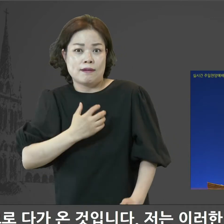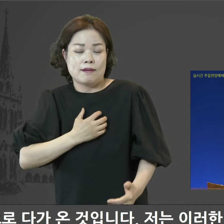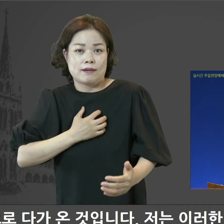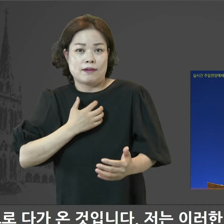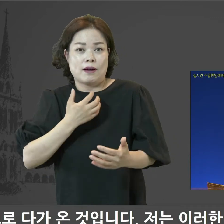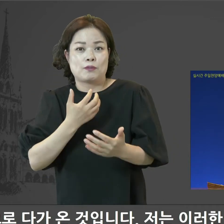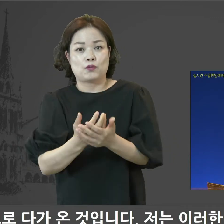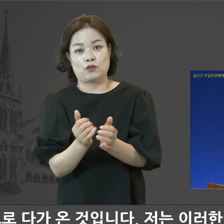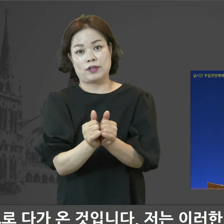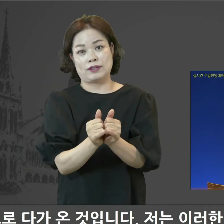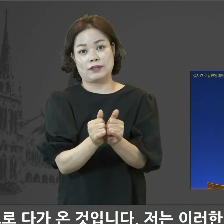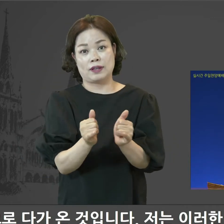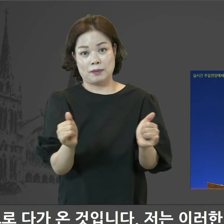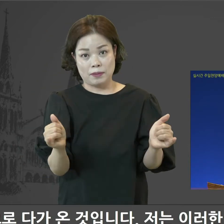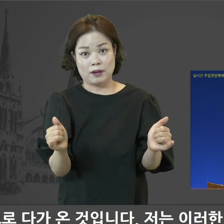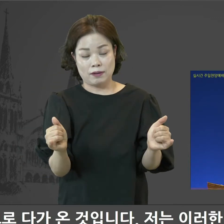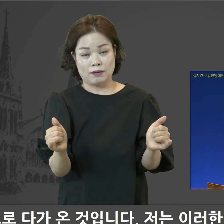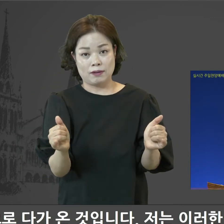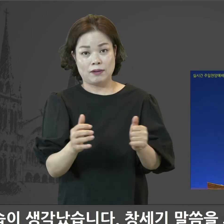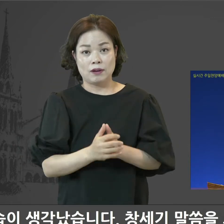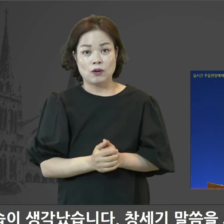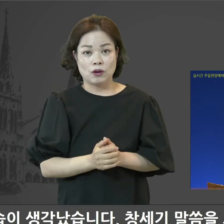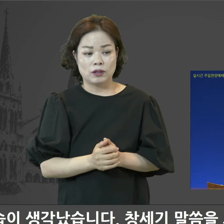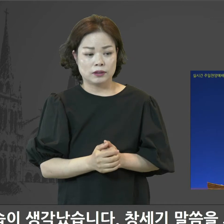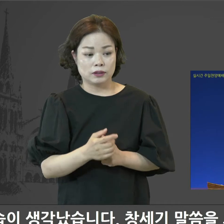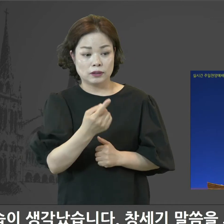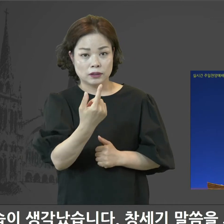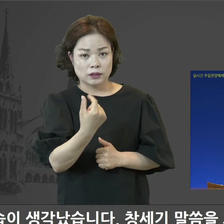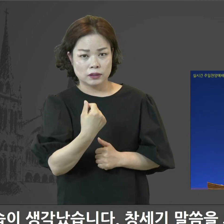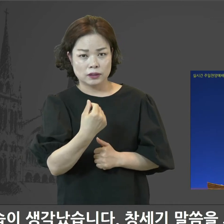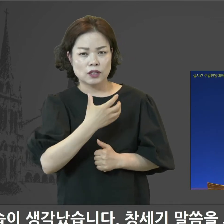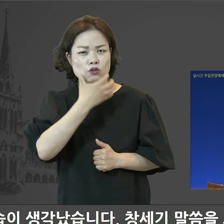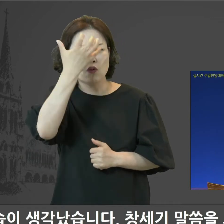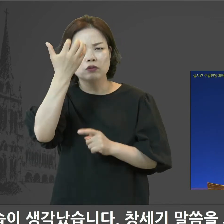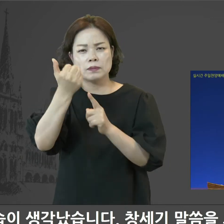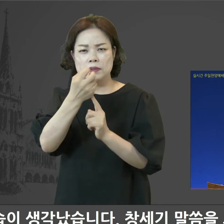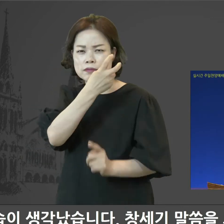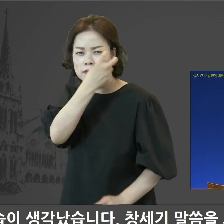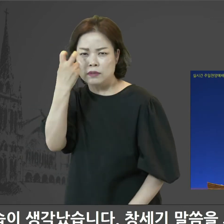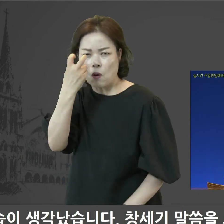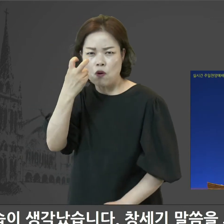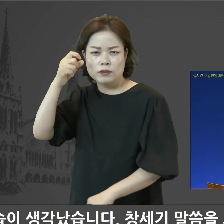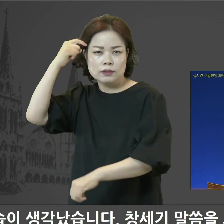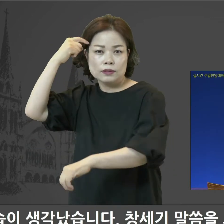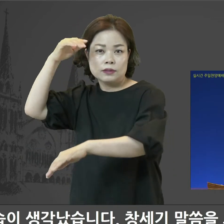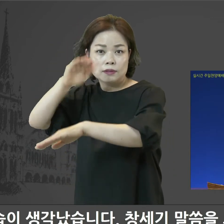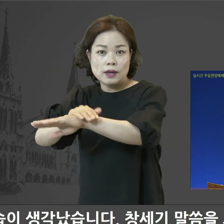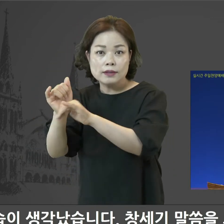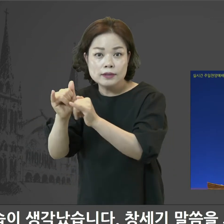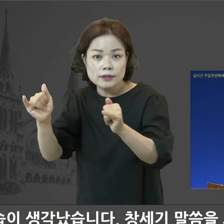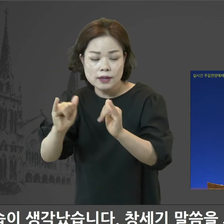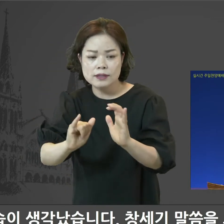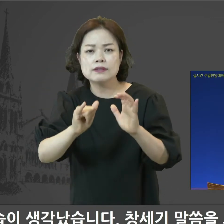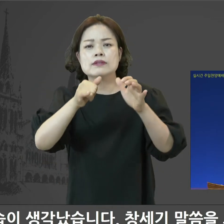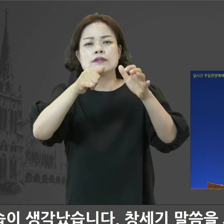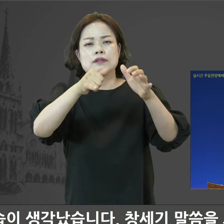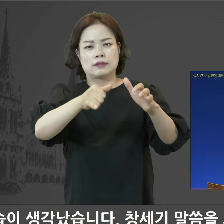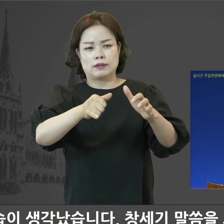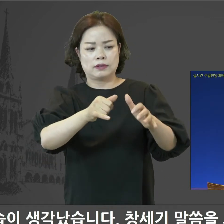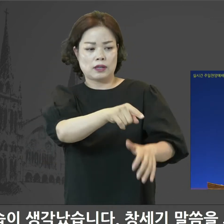감동된 사람이다 라고 이야기를 하며 너와 같이 명철하고 지혜 있는 자가 이